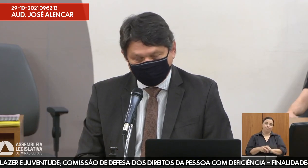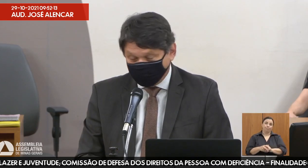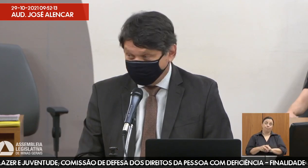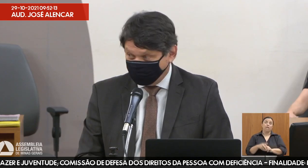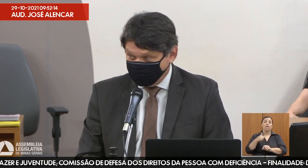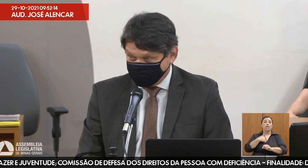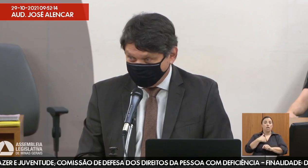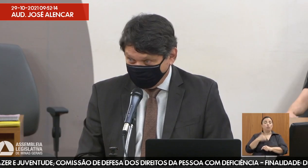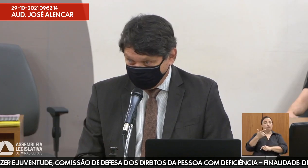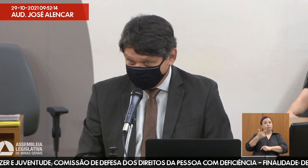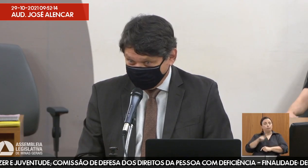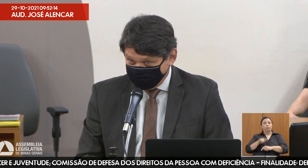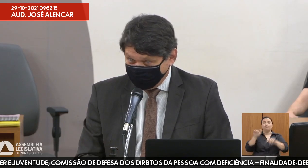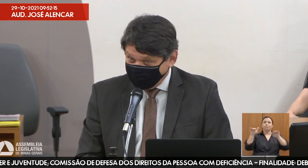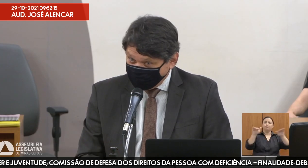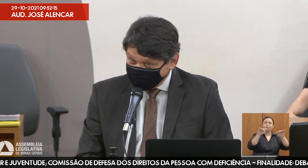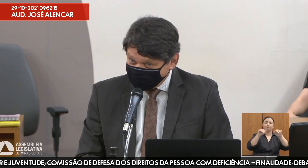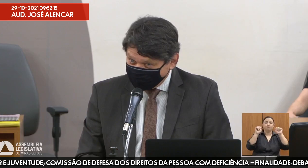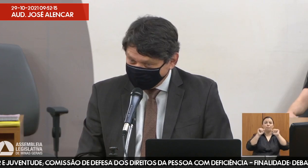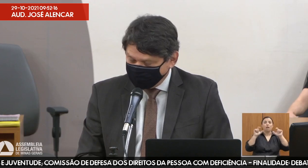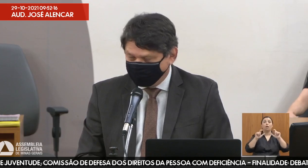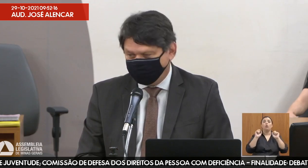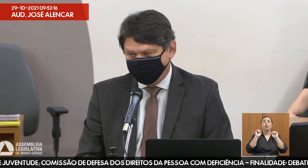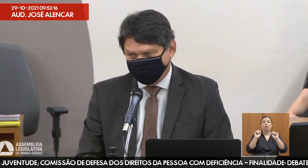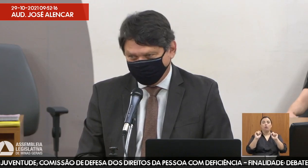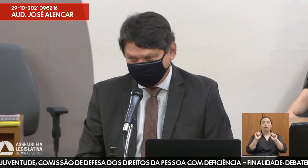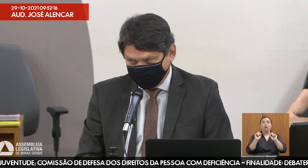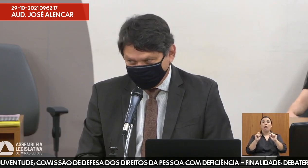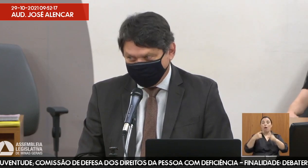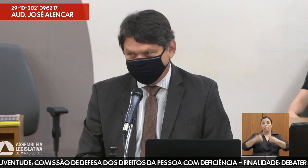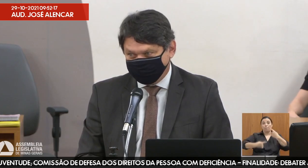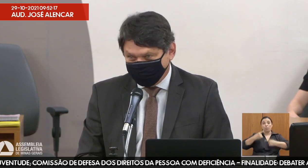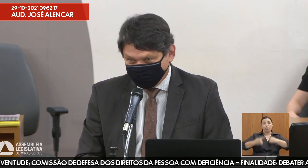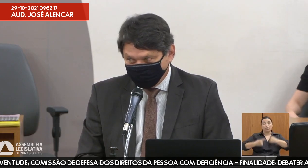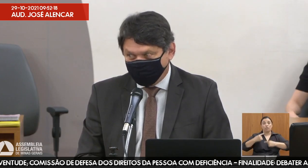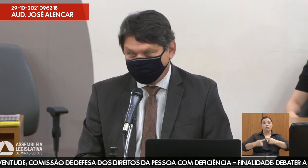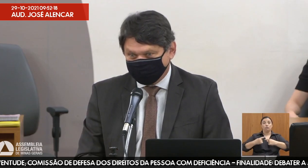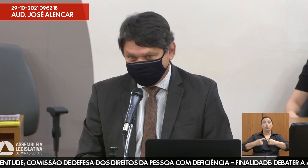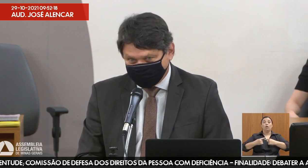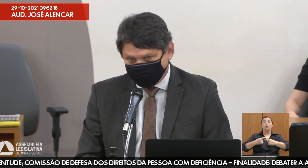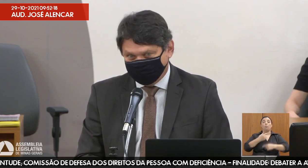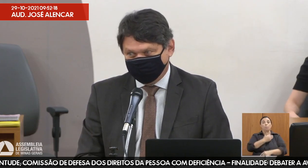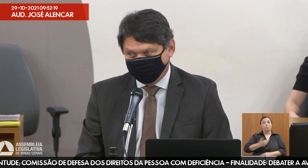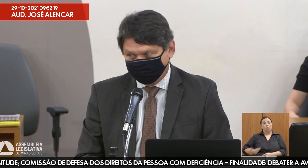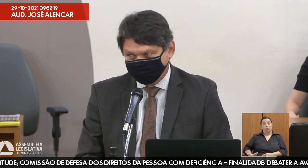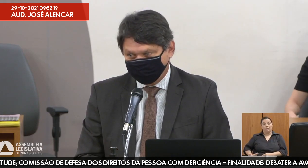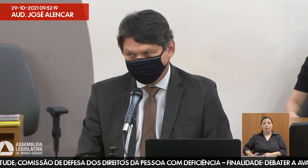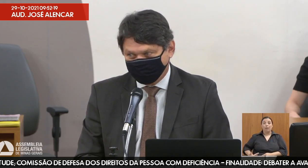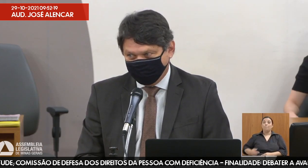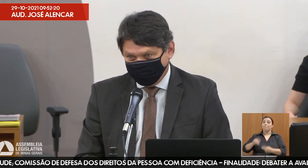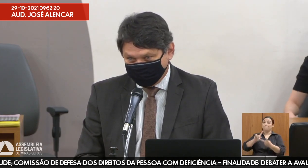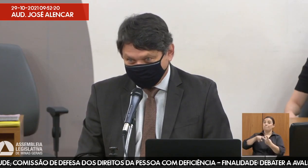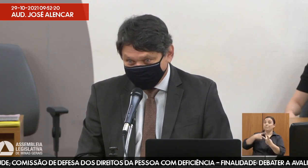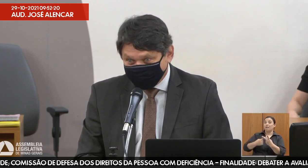toda a política pública e a sociedade civil organizada. Ela tem que